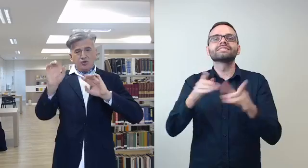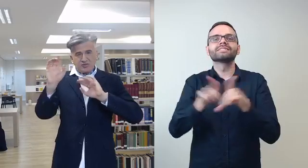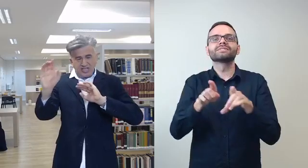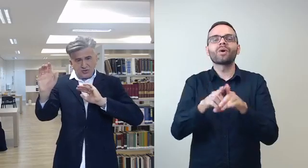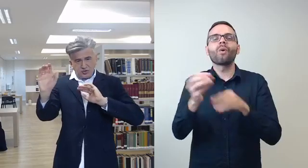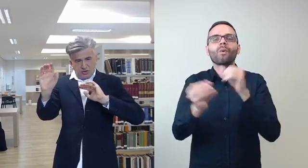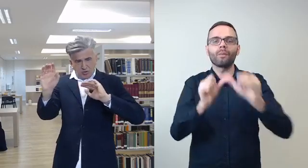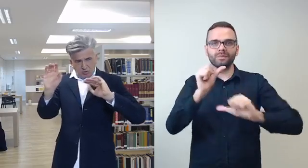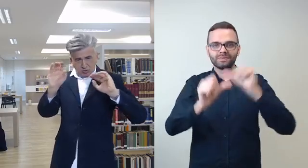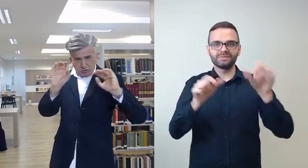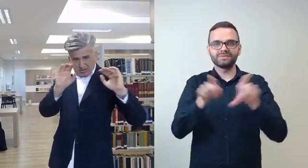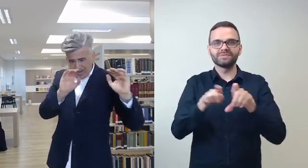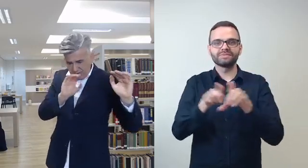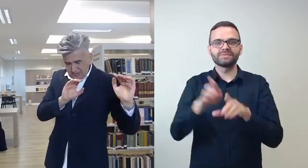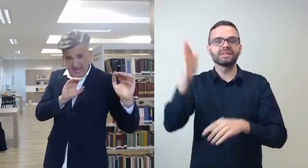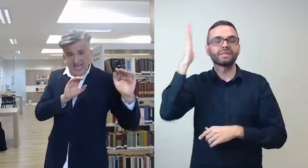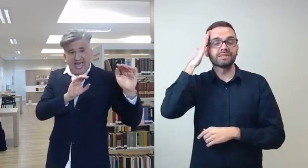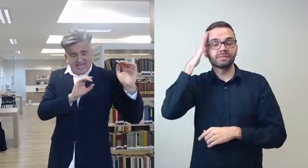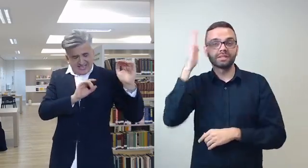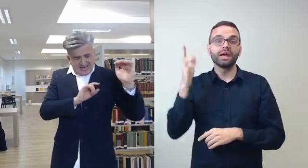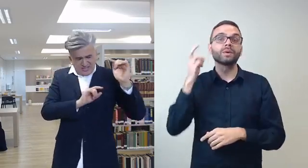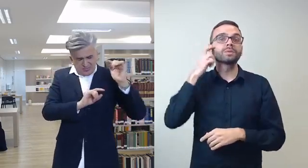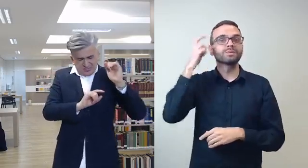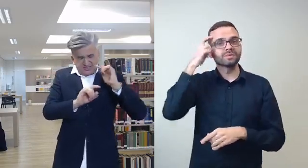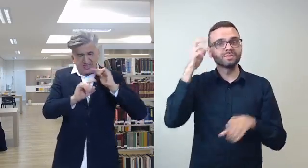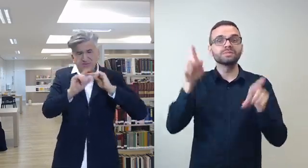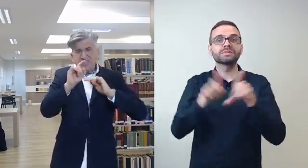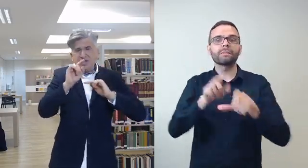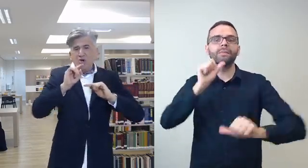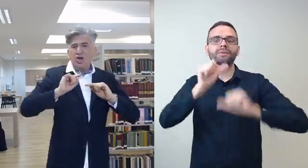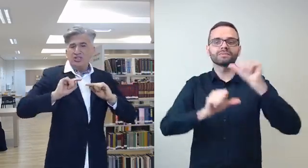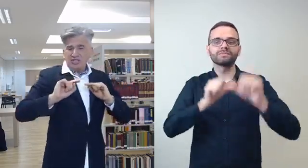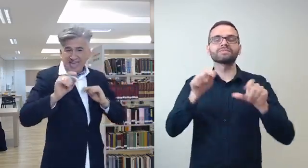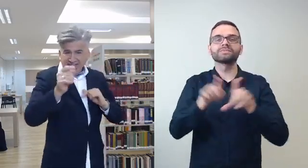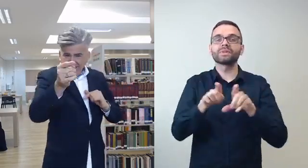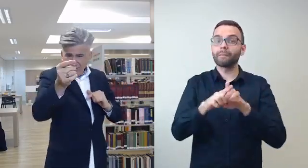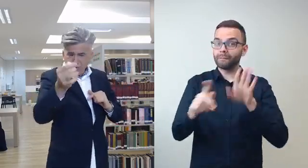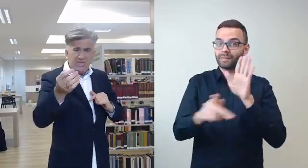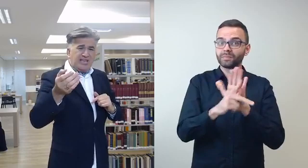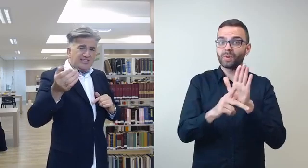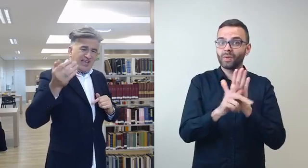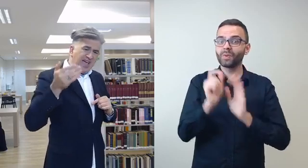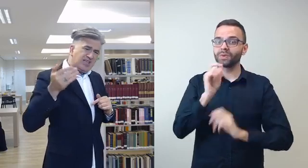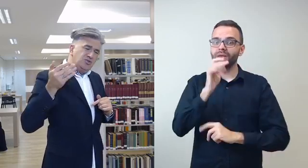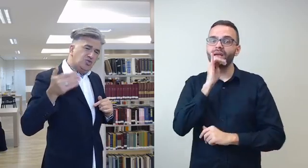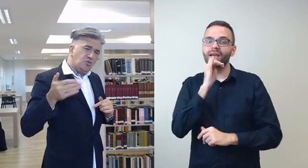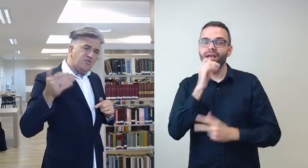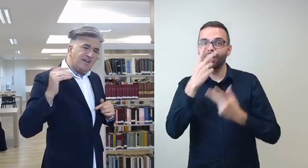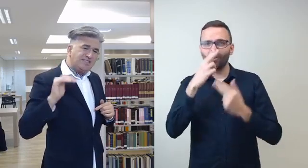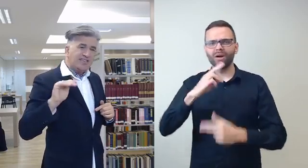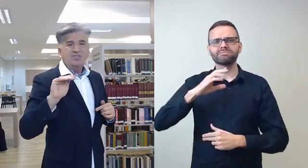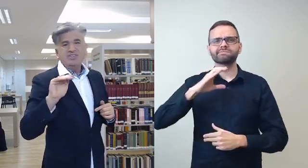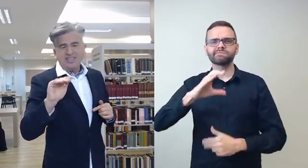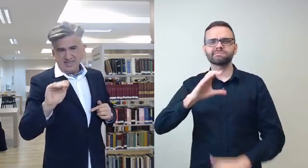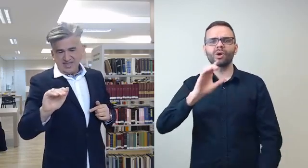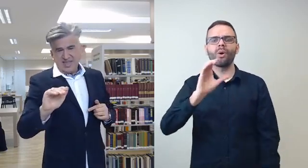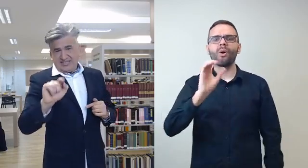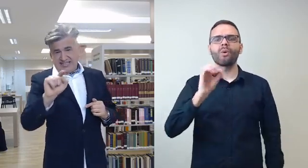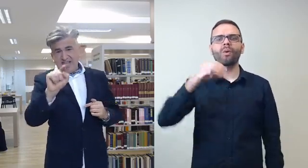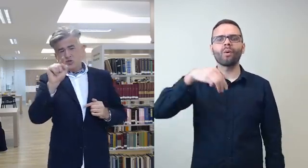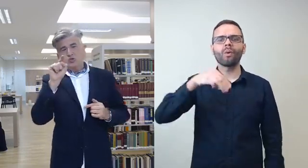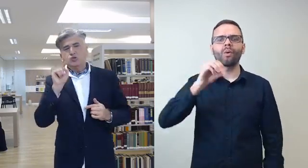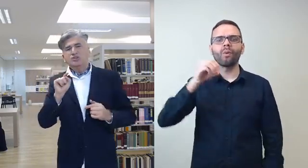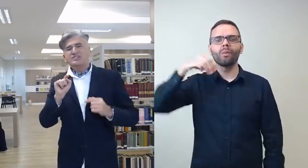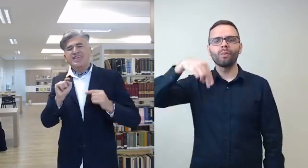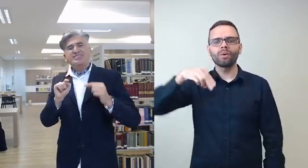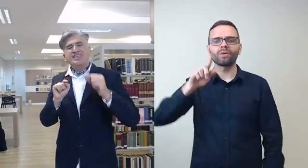de conceitos de uma cultura para outra. A transposição ideológica é aquela do, será que eu estou me fazendo entender? Será